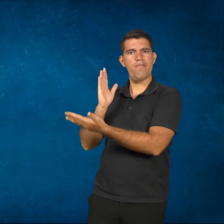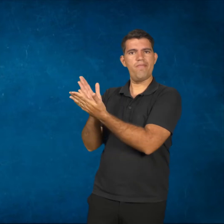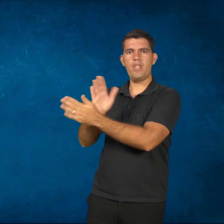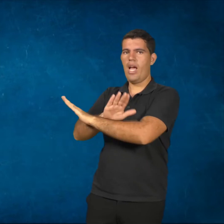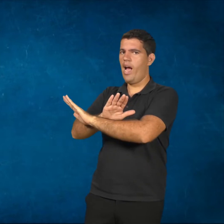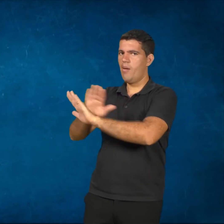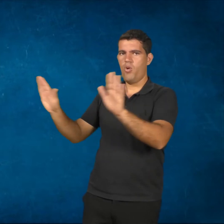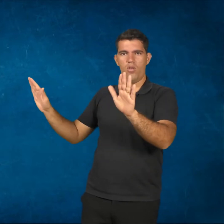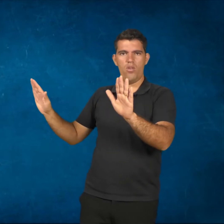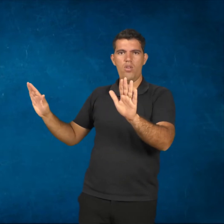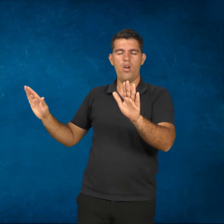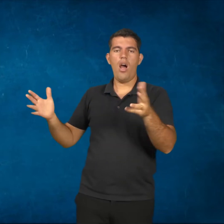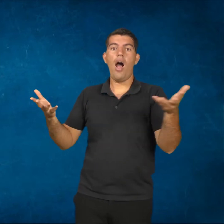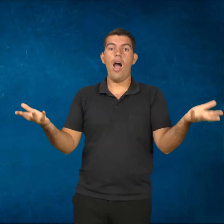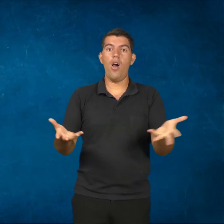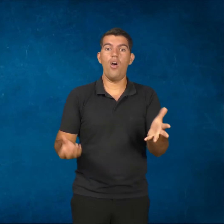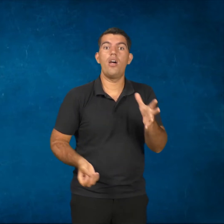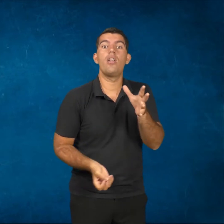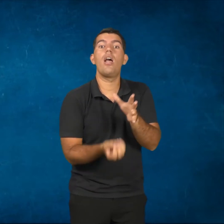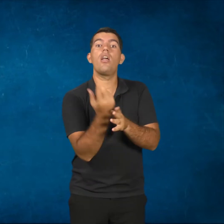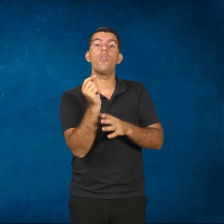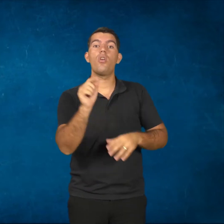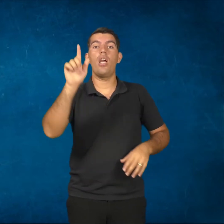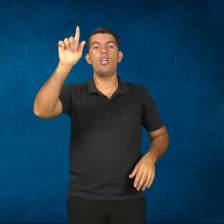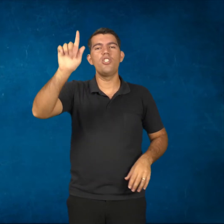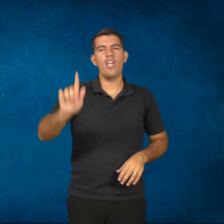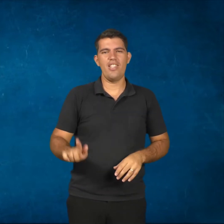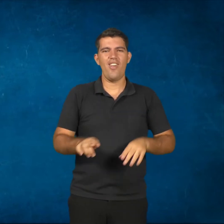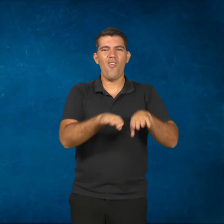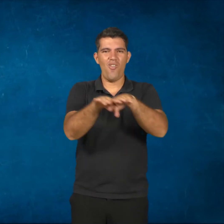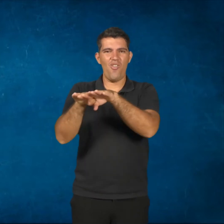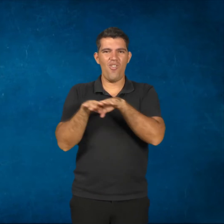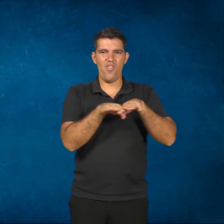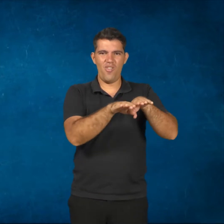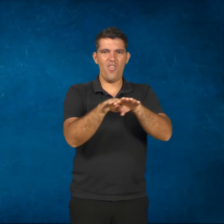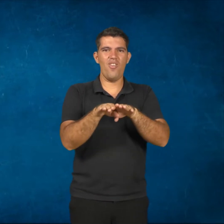se instaure não é uma gestão coletiva,